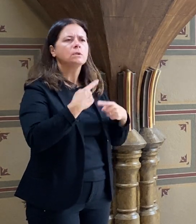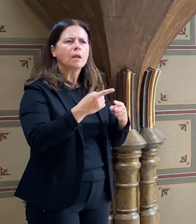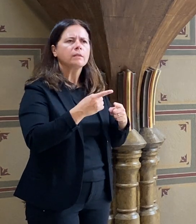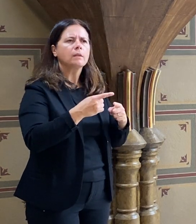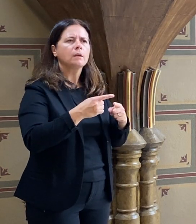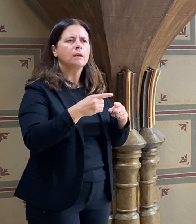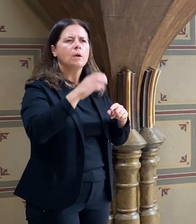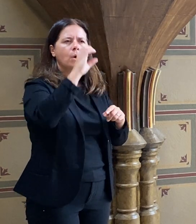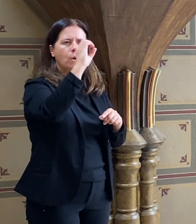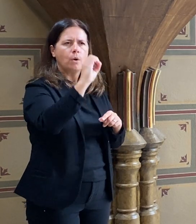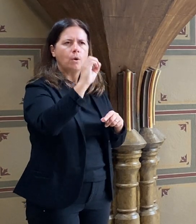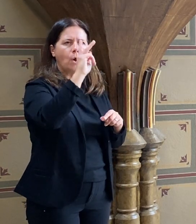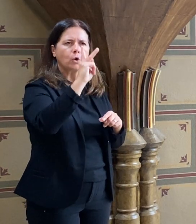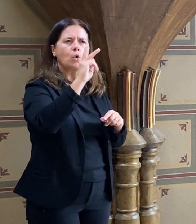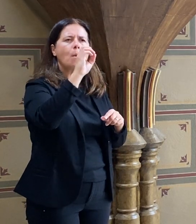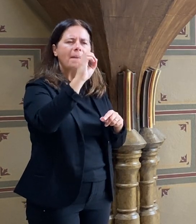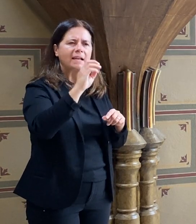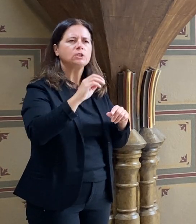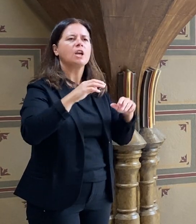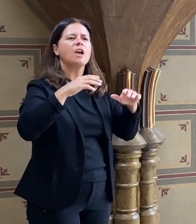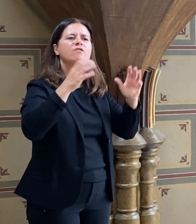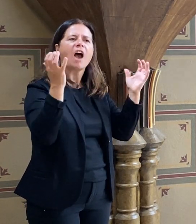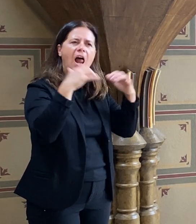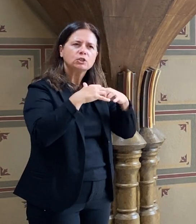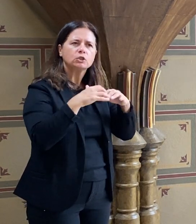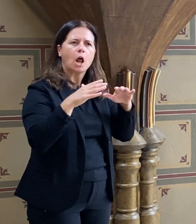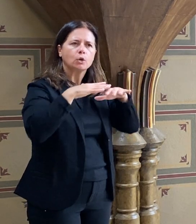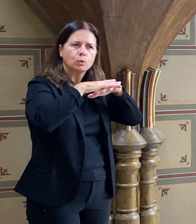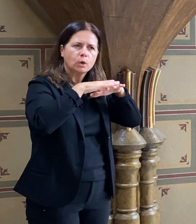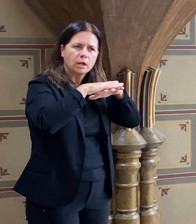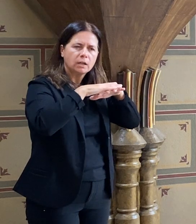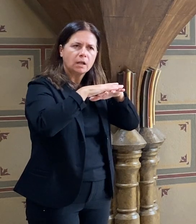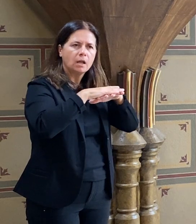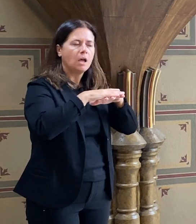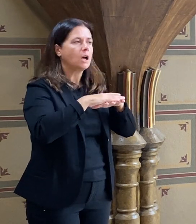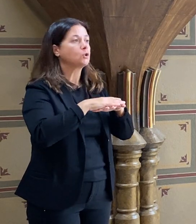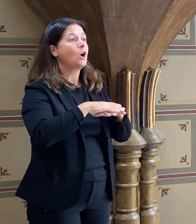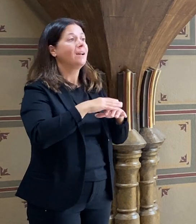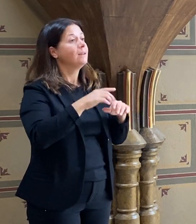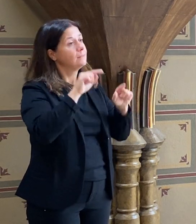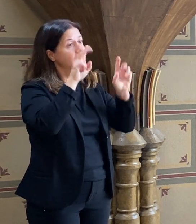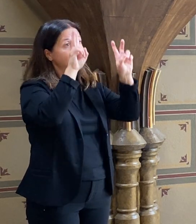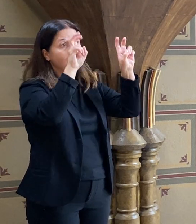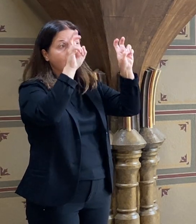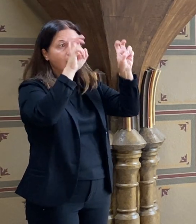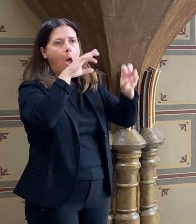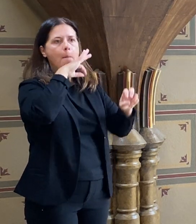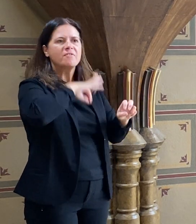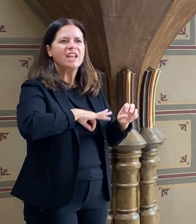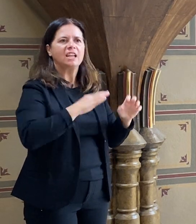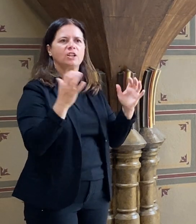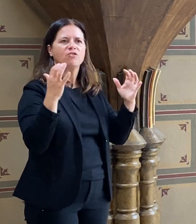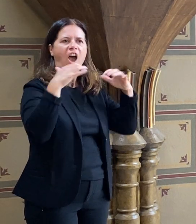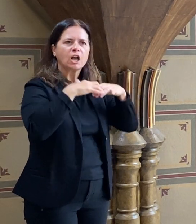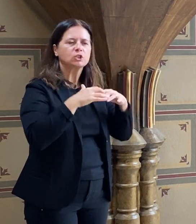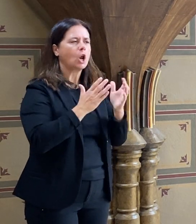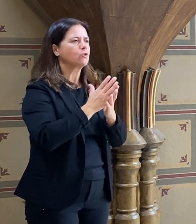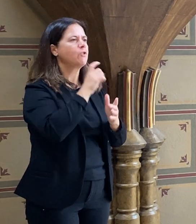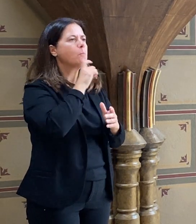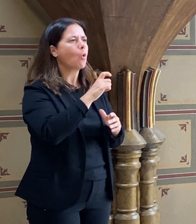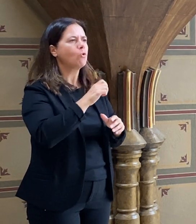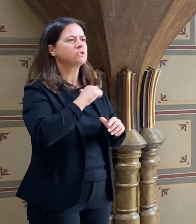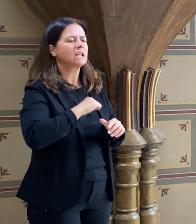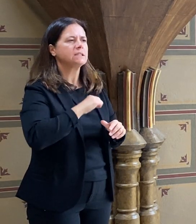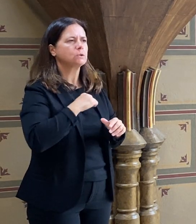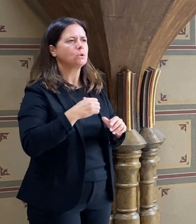wieder die Chance, von einer Pflichtveranstaltung für Berufschristen zu einer zeugnisgebenden Gemeinschaft